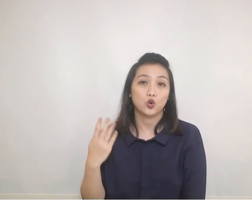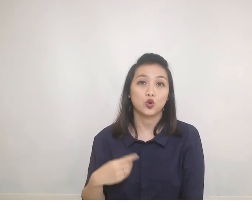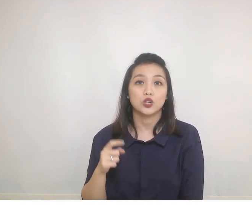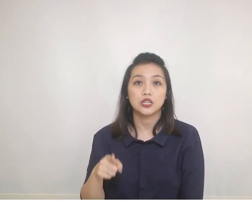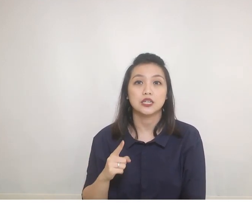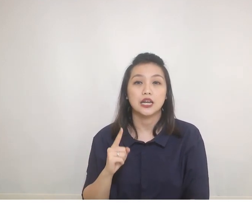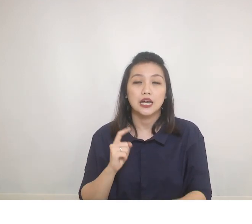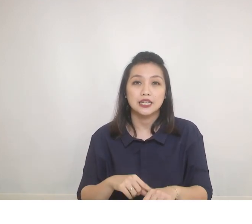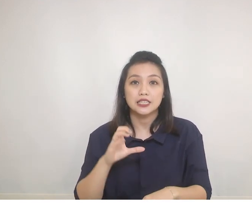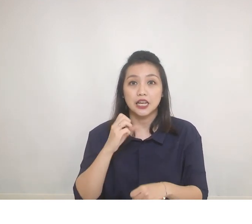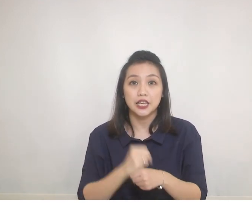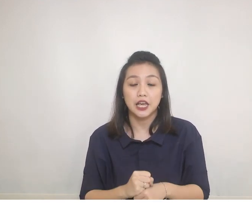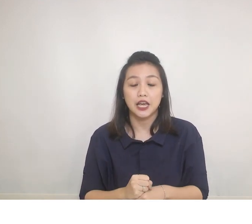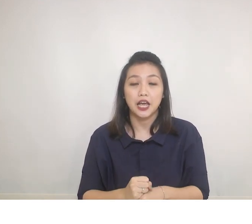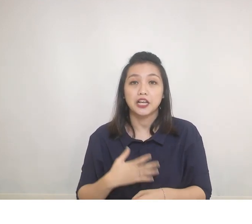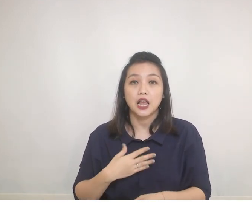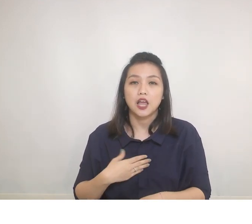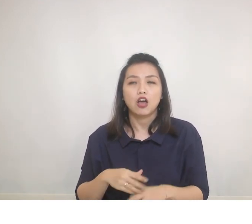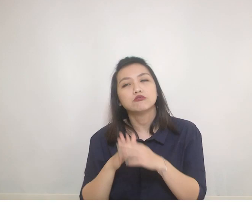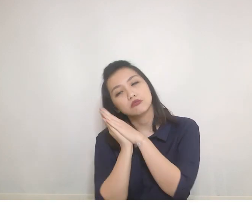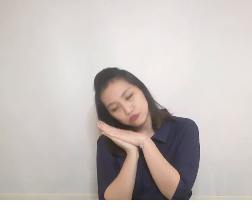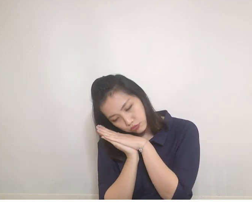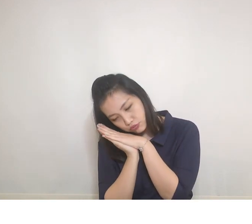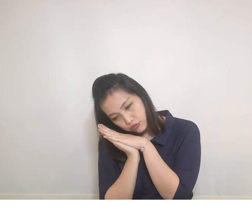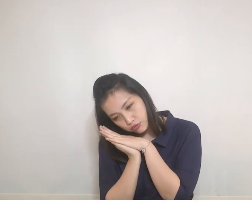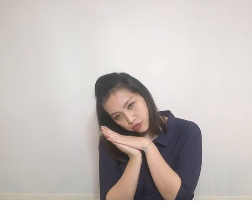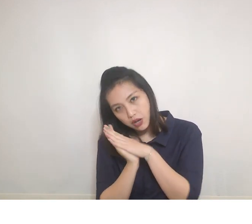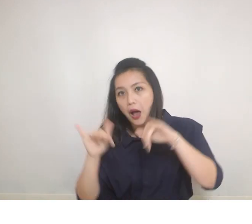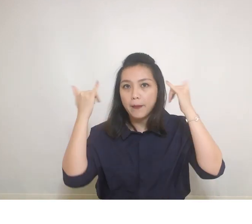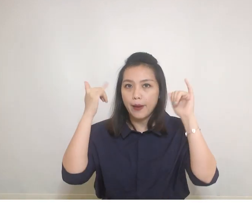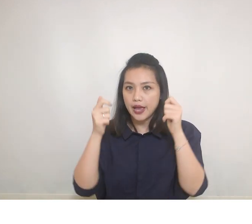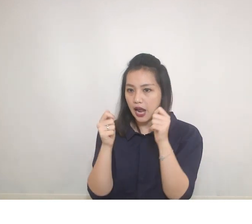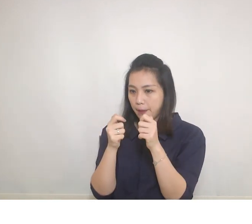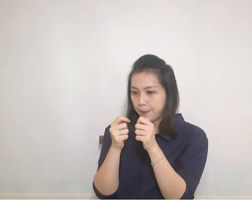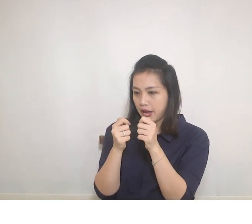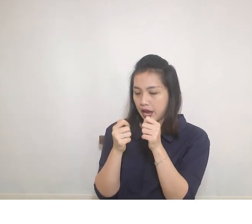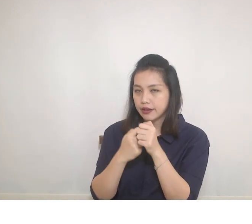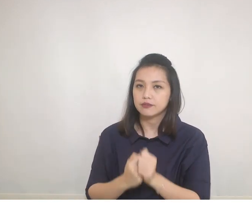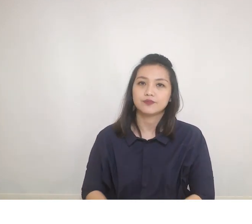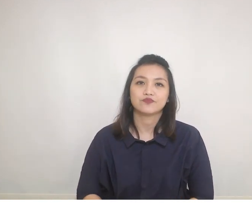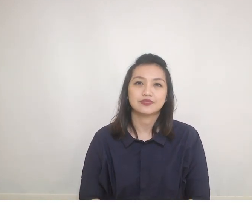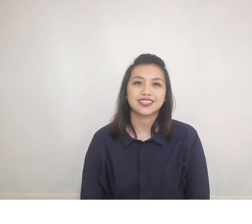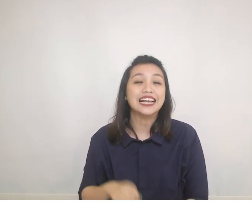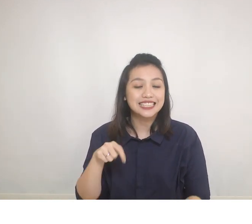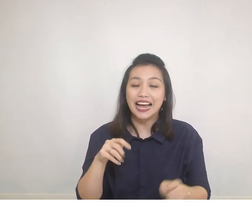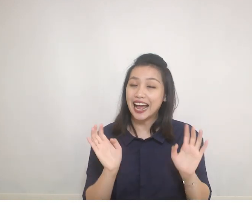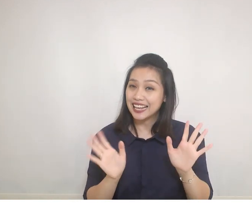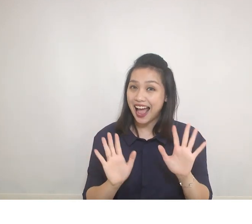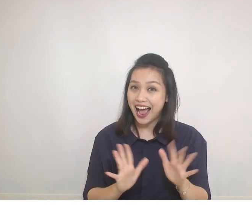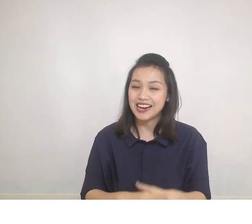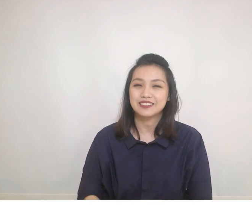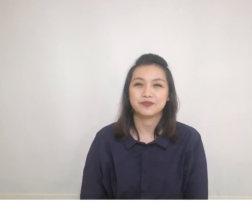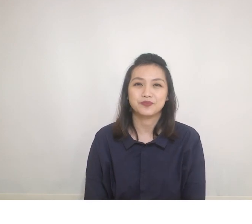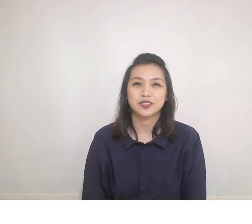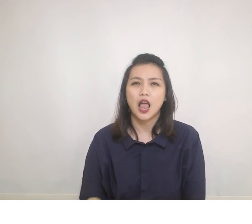saya ini juga Tuhan aturkan. Yang dulu saya takut ya, saya menggunakan kekuatan saya sendiri. Tuhan itu aturkan.